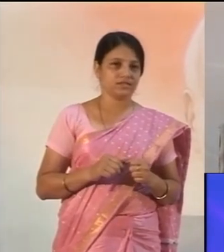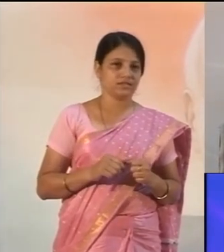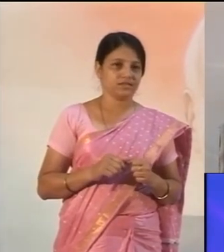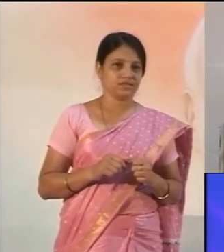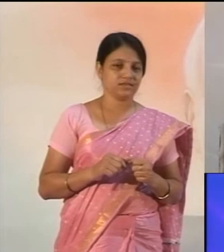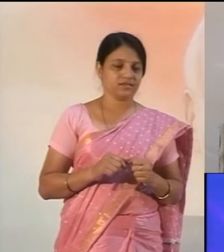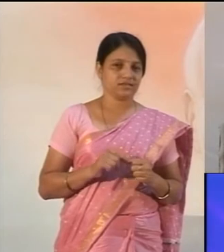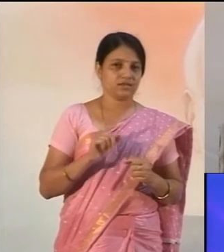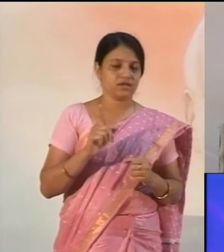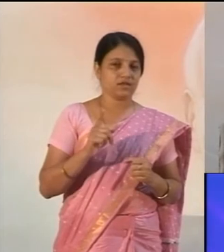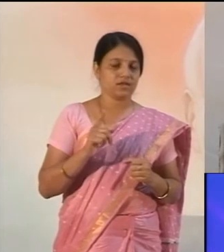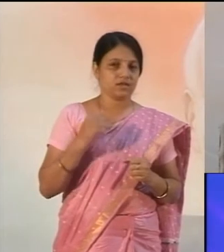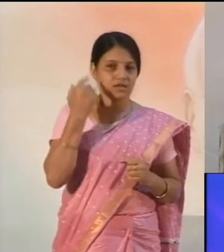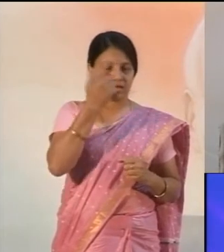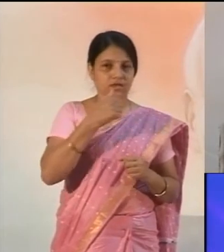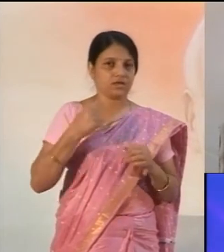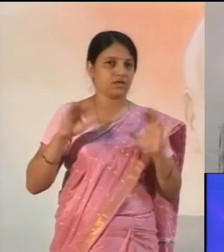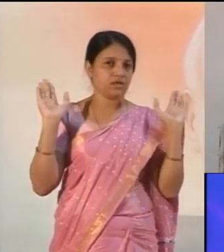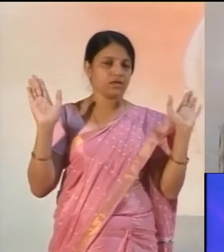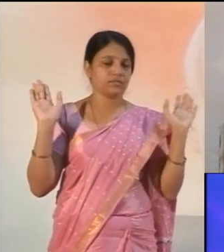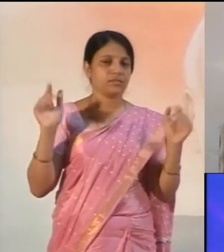एक परी गुजरती है।